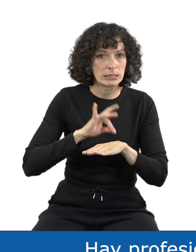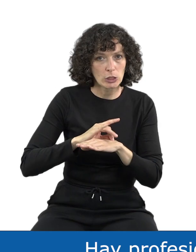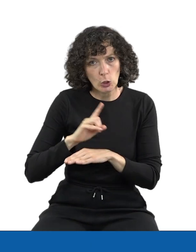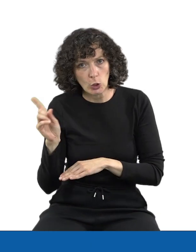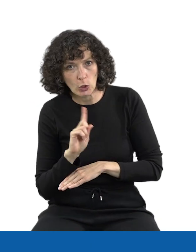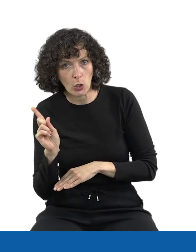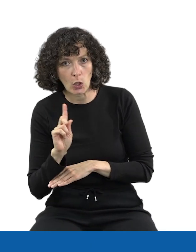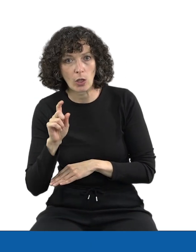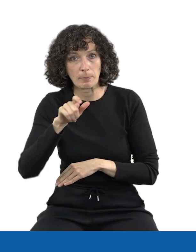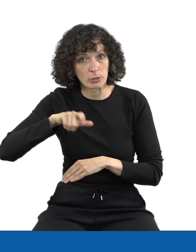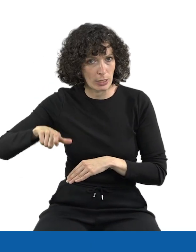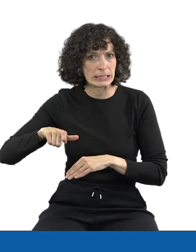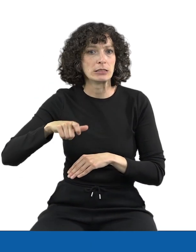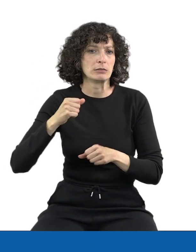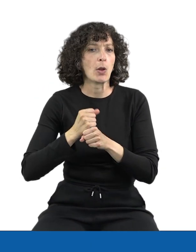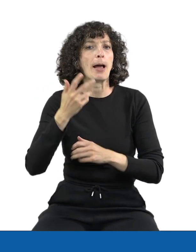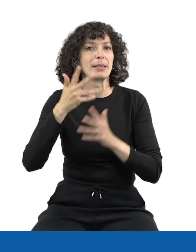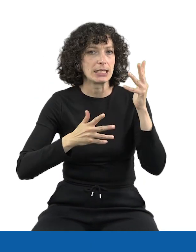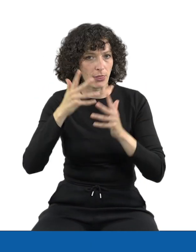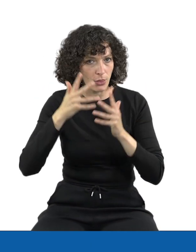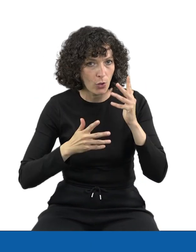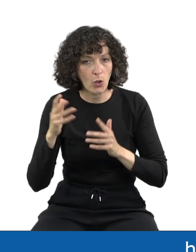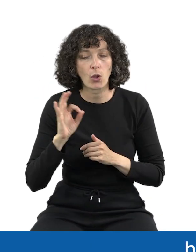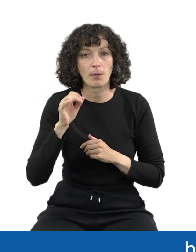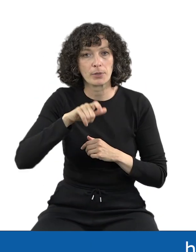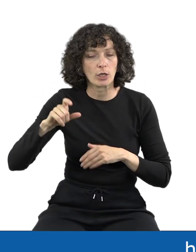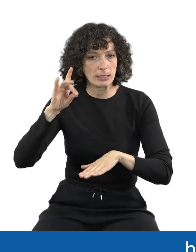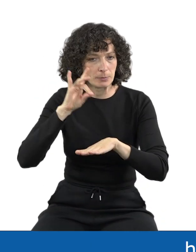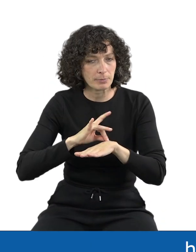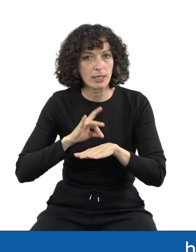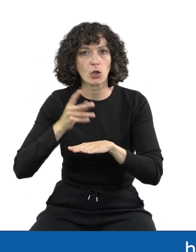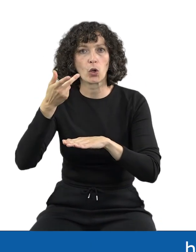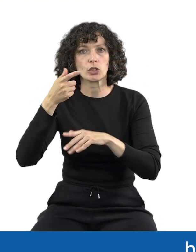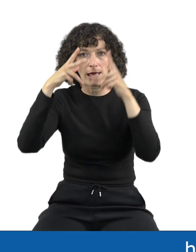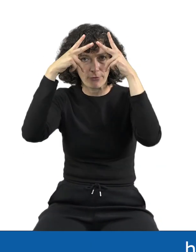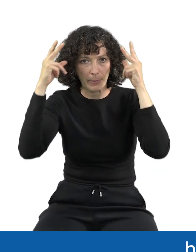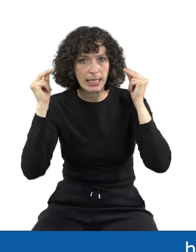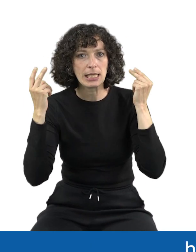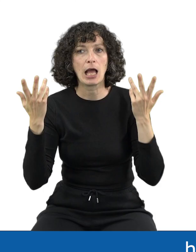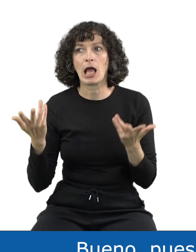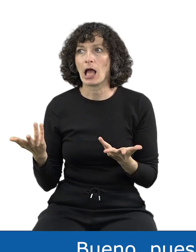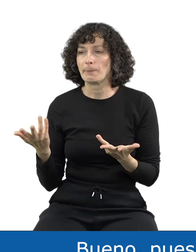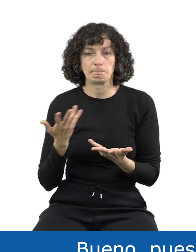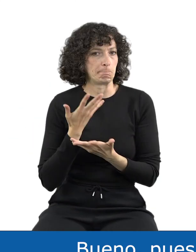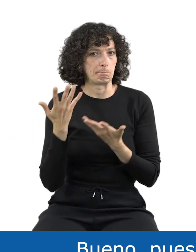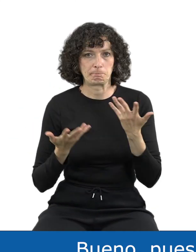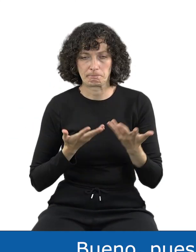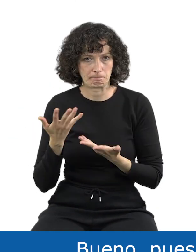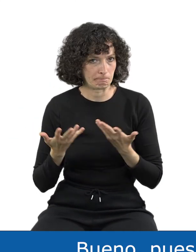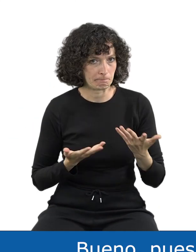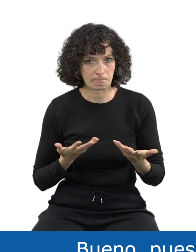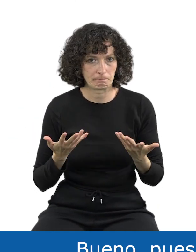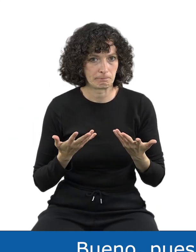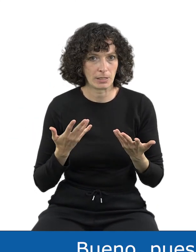no sanitarios, hay personal administrativo, hay médicos, hay personal de enfermería. Bueno, pues nos